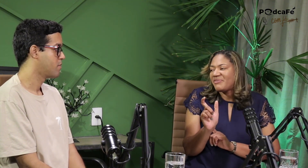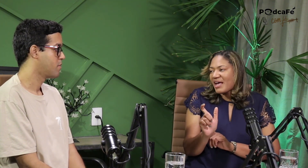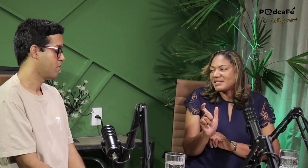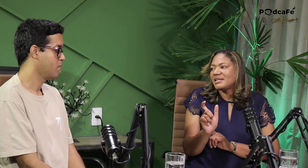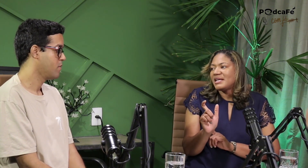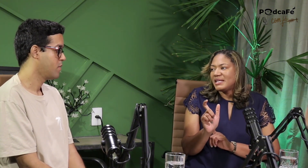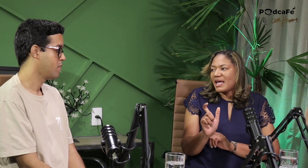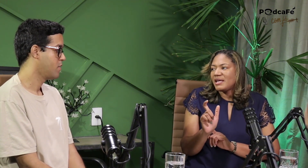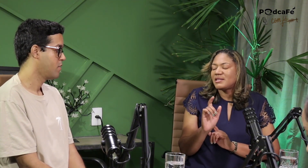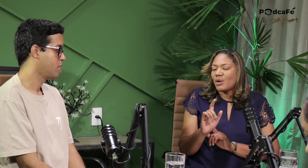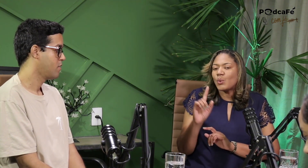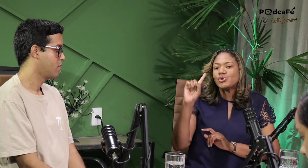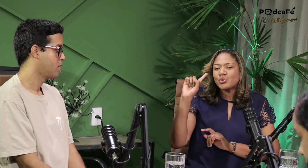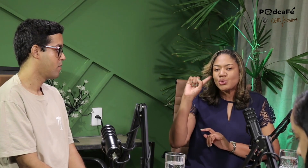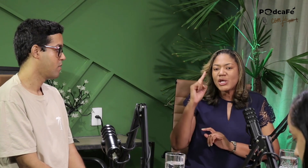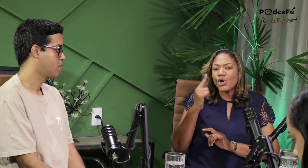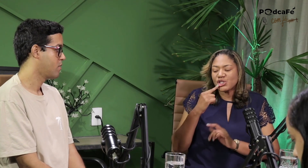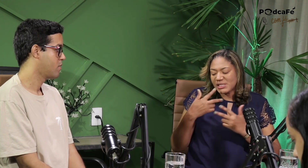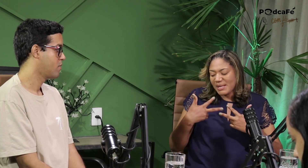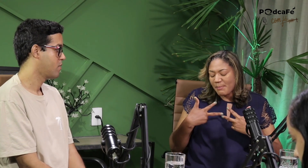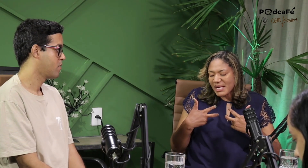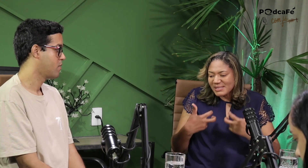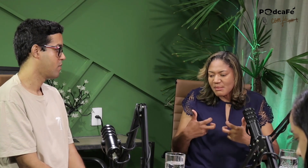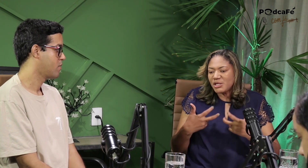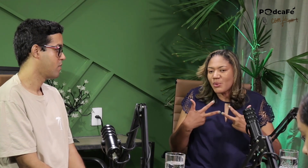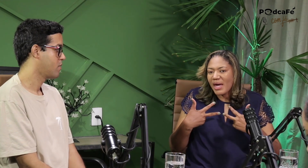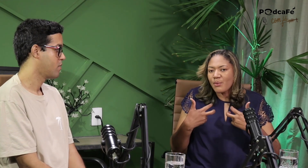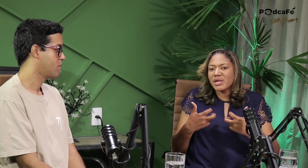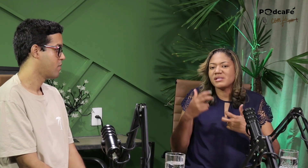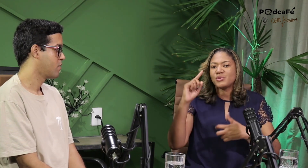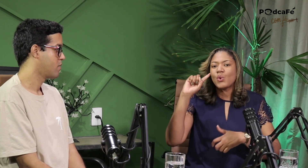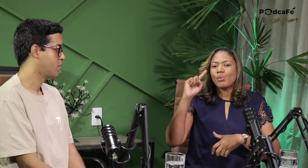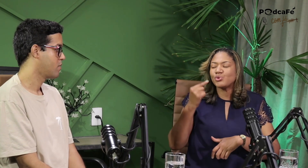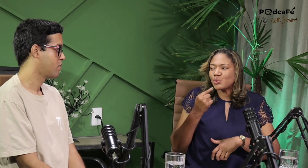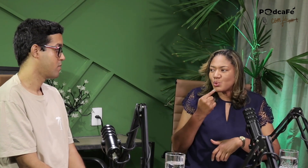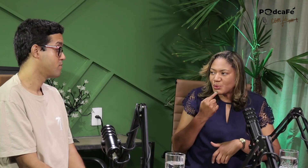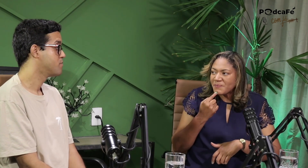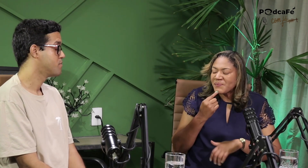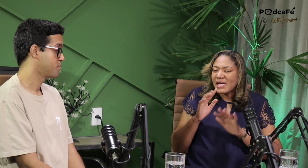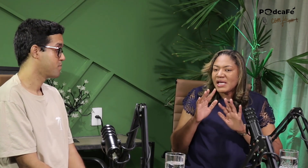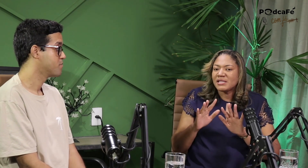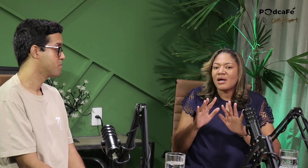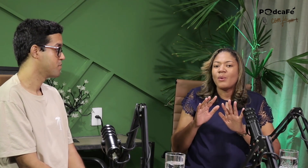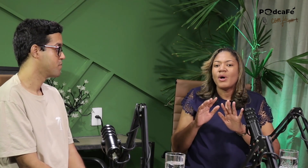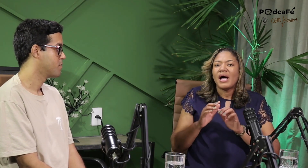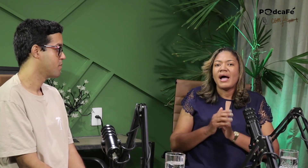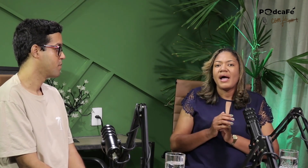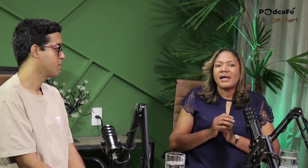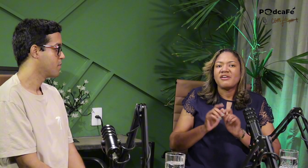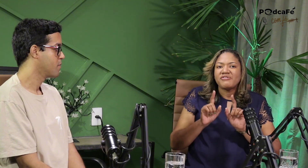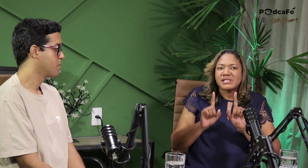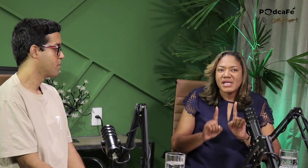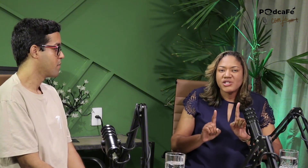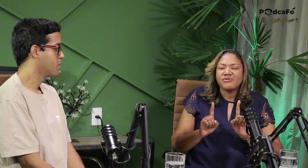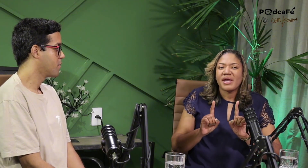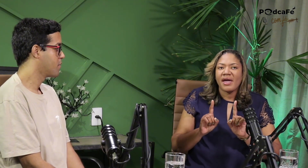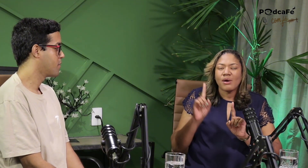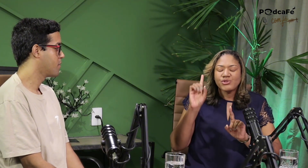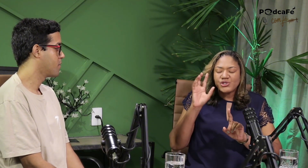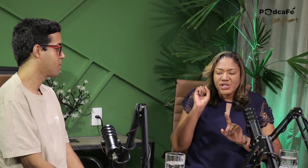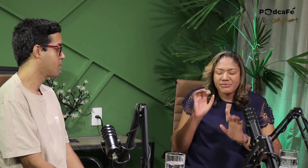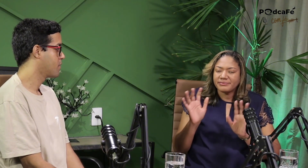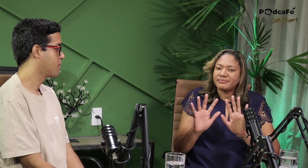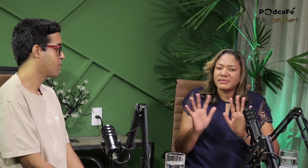essa frase, né? Então, o surdo, ele gosta de ser percebido, reconhecido como surdo. Então, deficiente